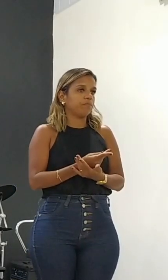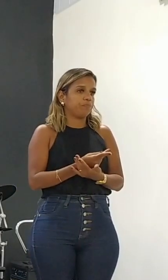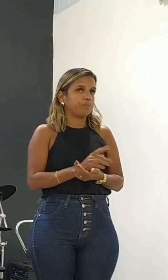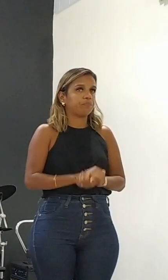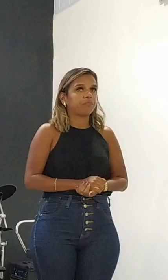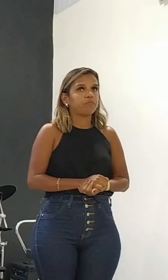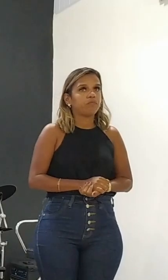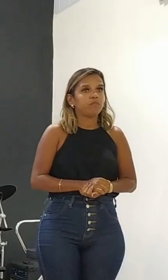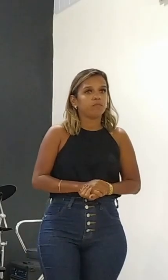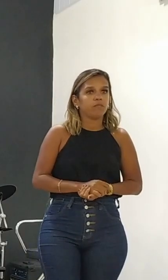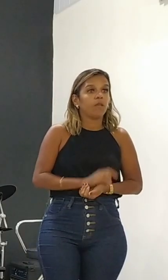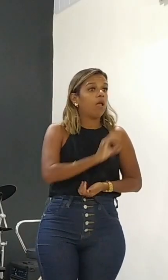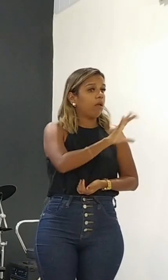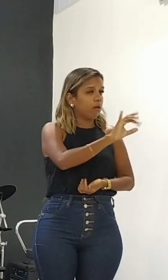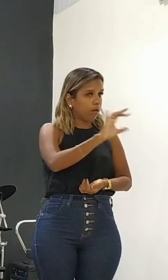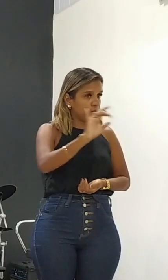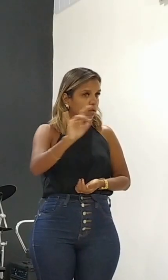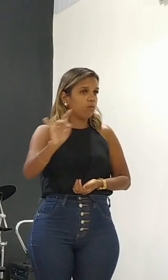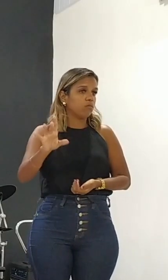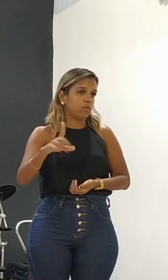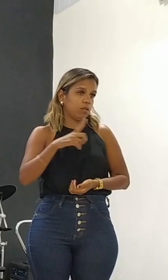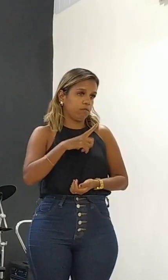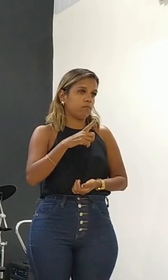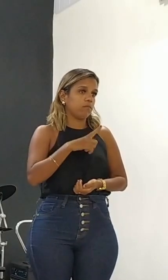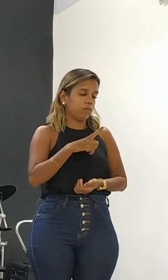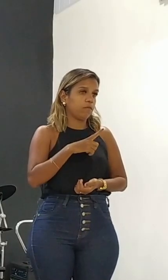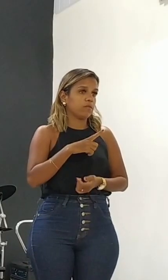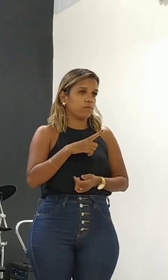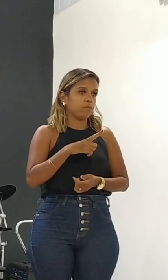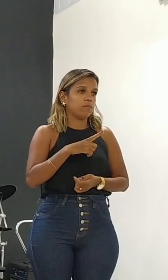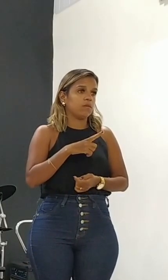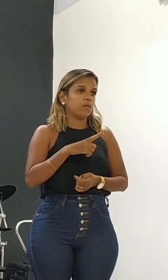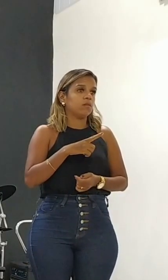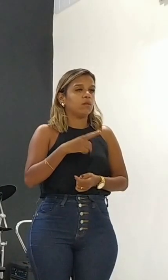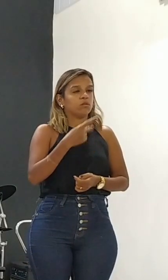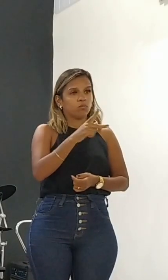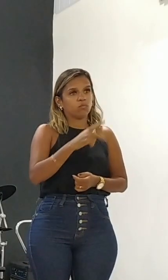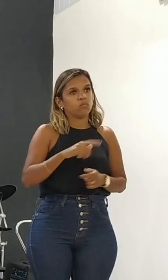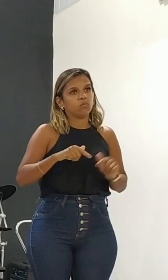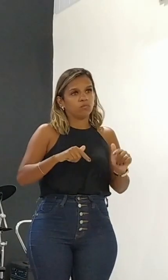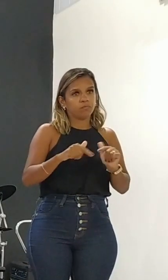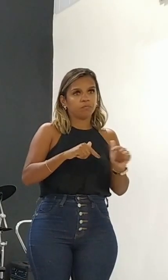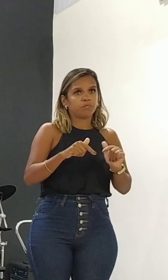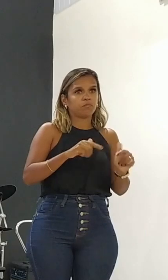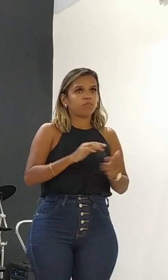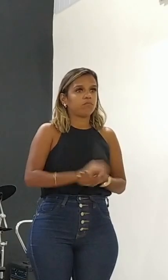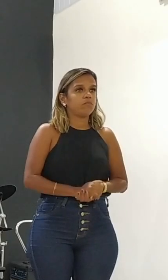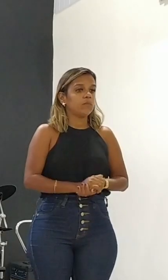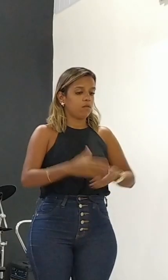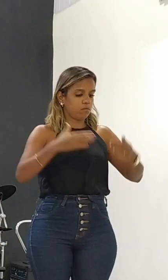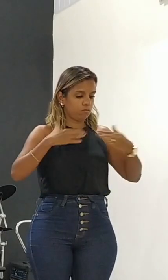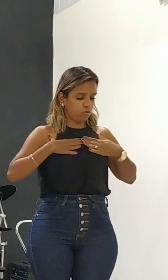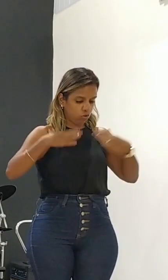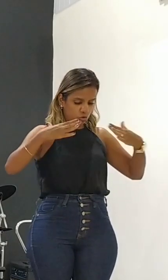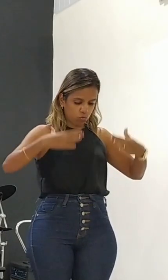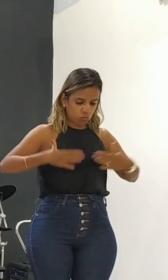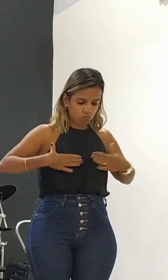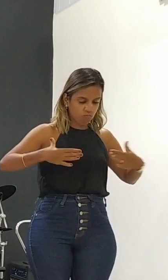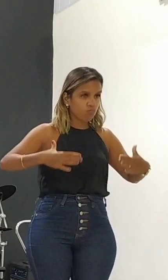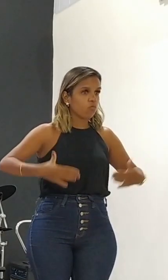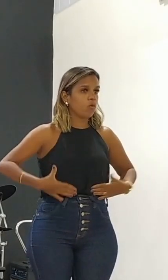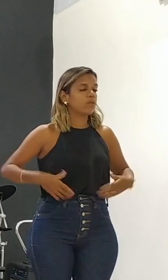Cada um tem que fazer a sua parte. E diz que eles se vestiram de couraças, falando também